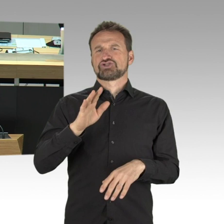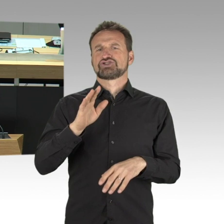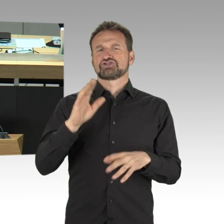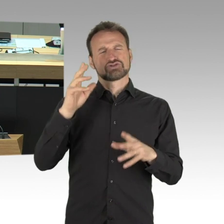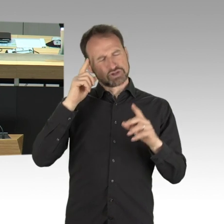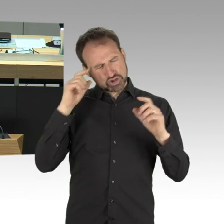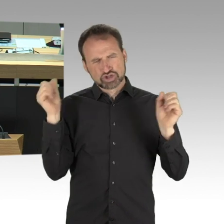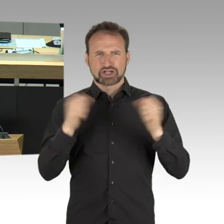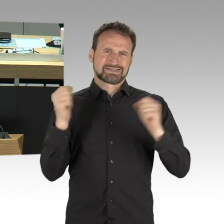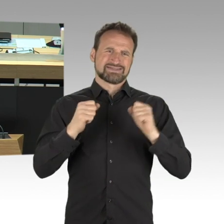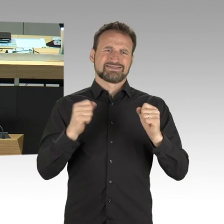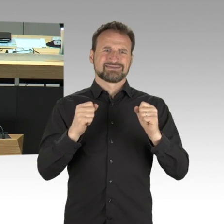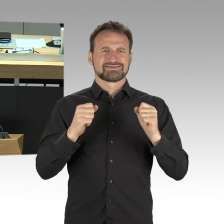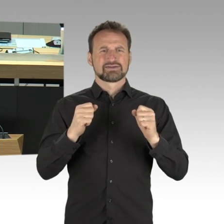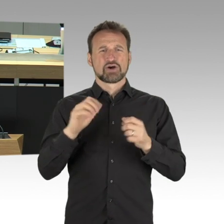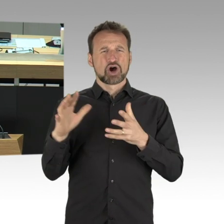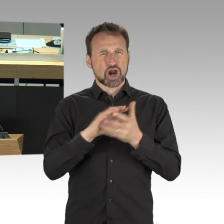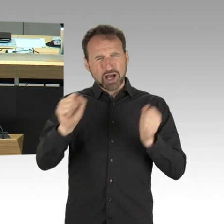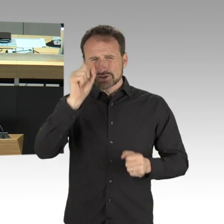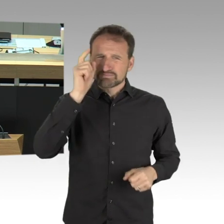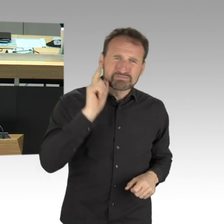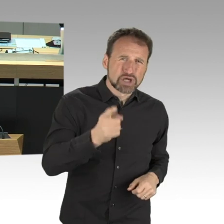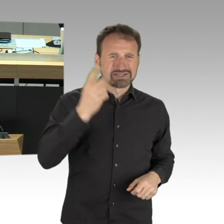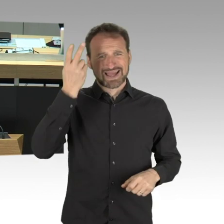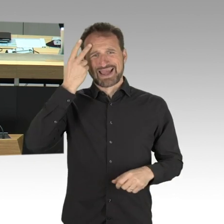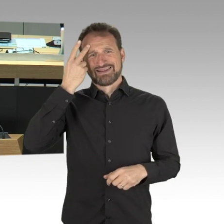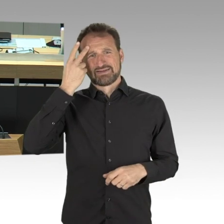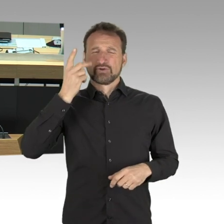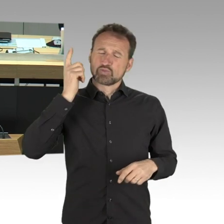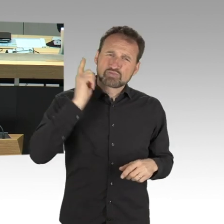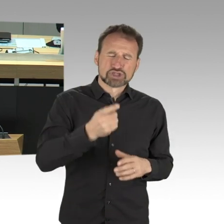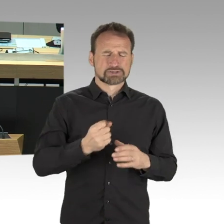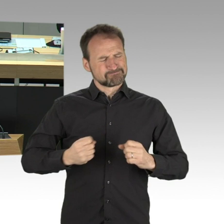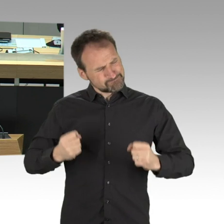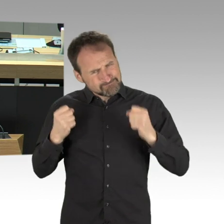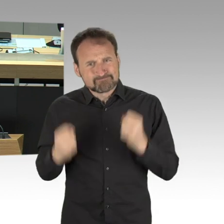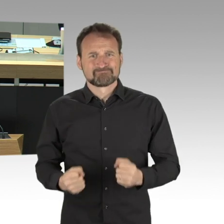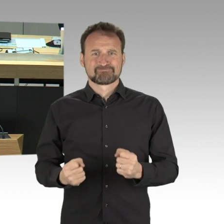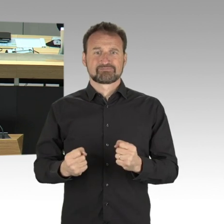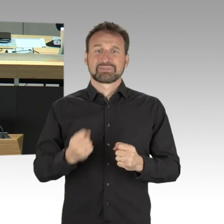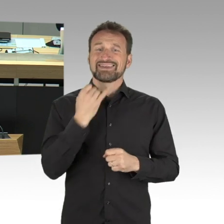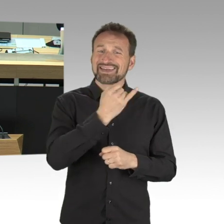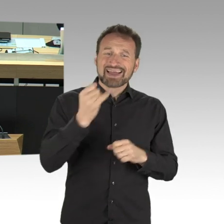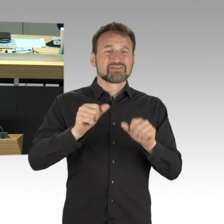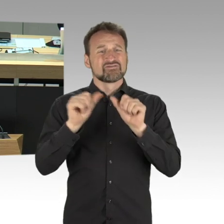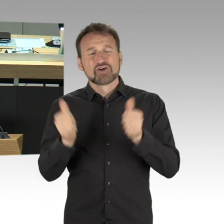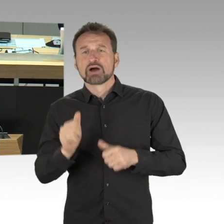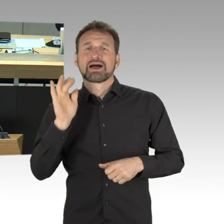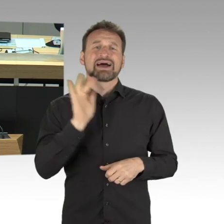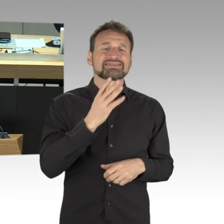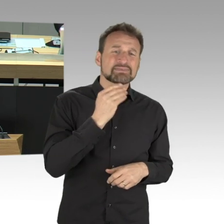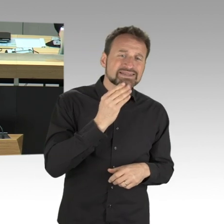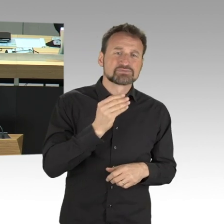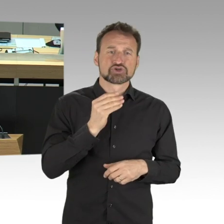jede Relativierung des NS-Terrors zu stellen und entschlossen, jeder Form von Antisemitismus den Kampf anzusagen. Und um was